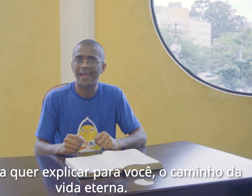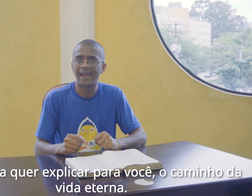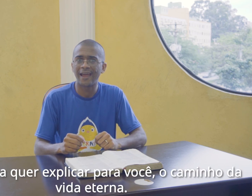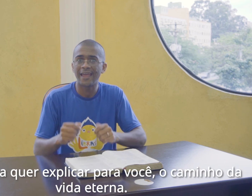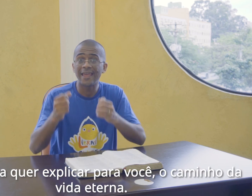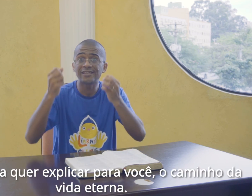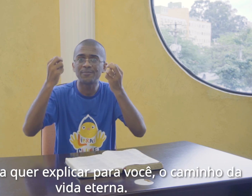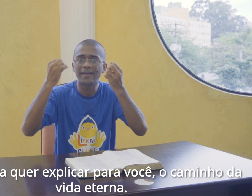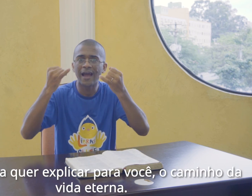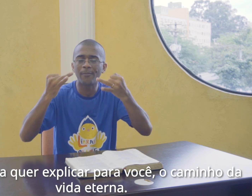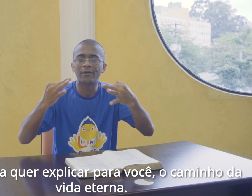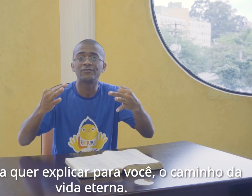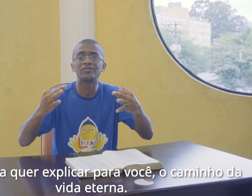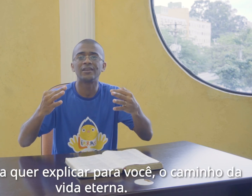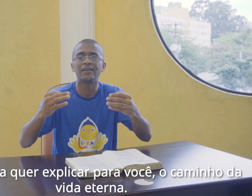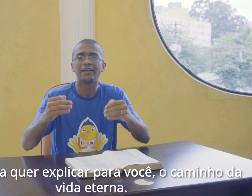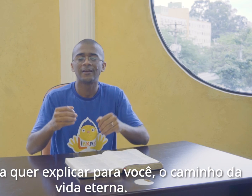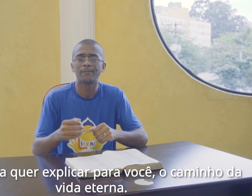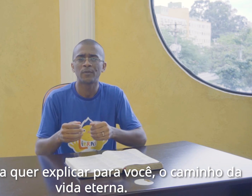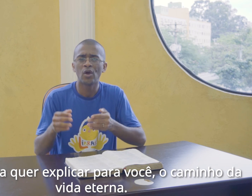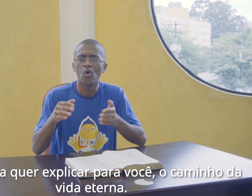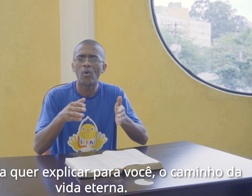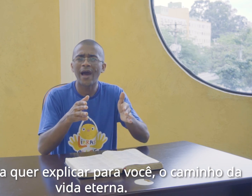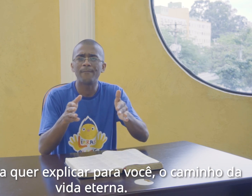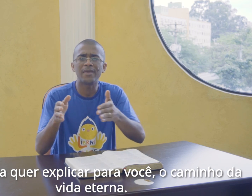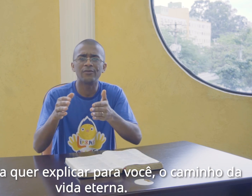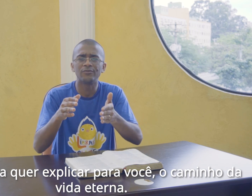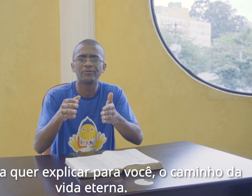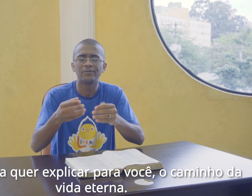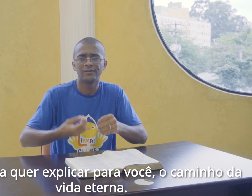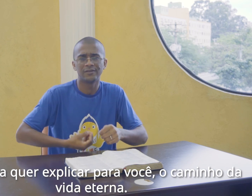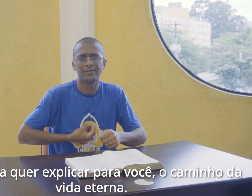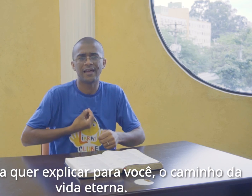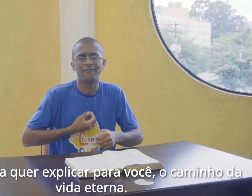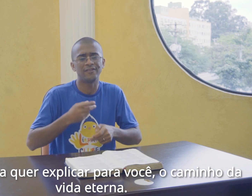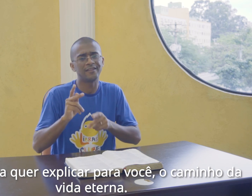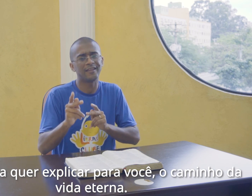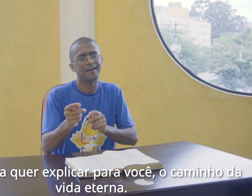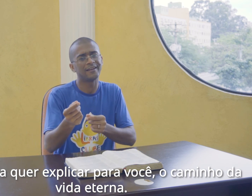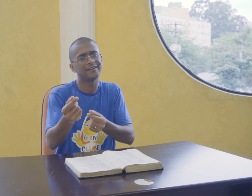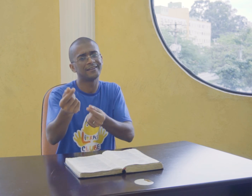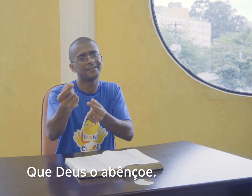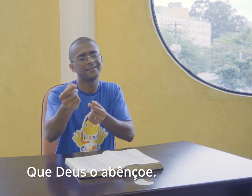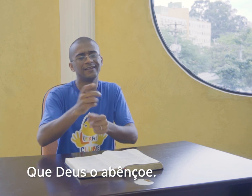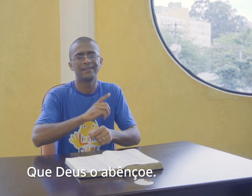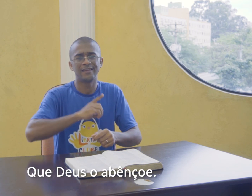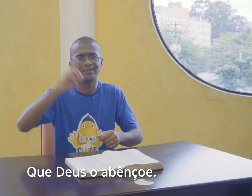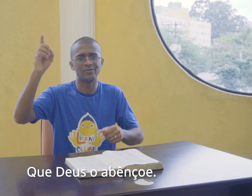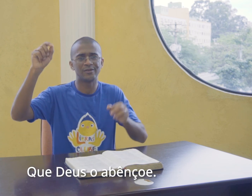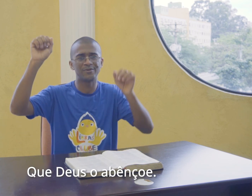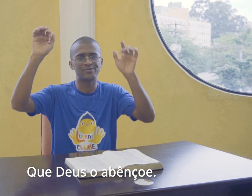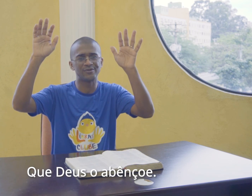quer explicar para você o caminho da vida eterna. Que Deus abençoe.